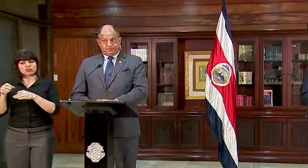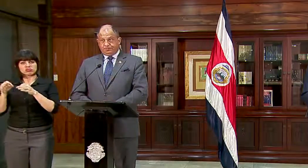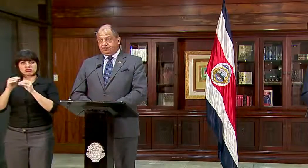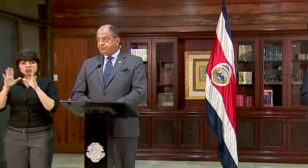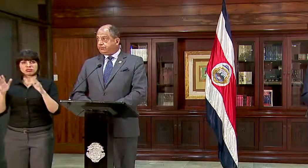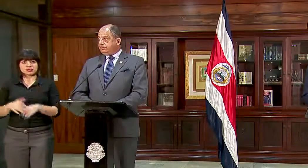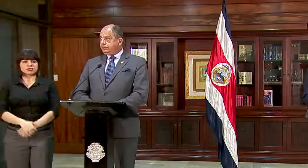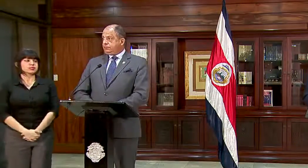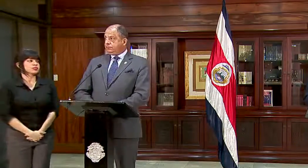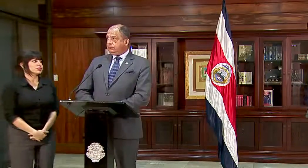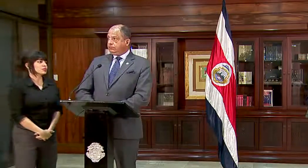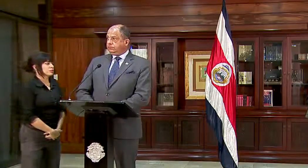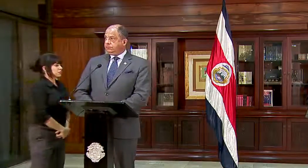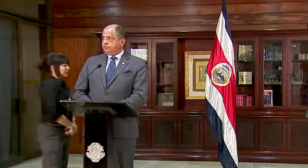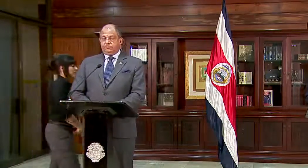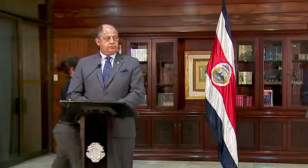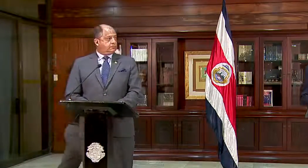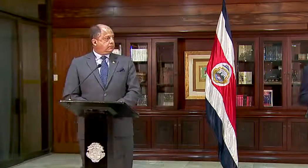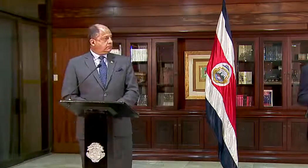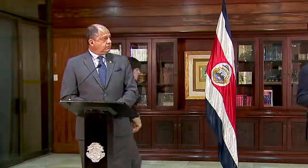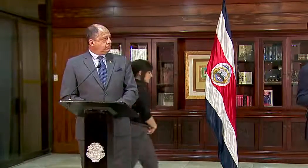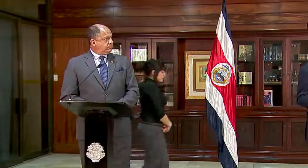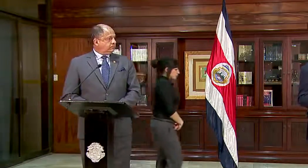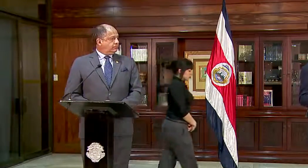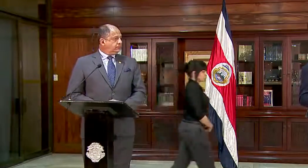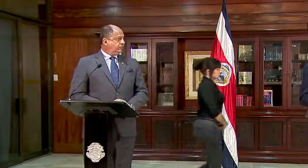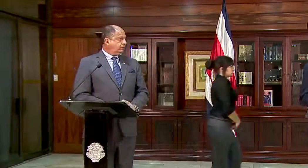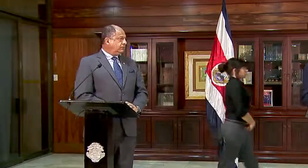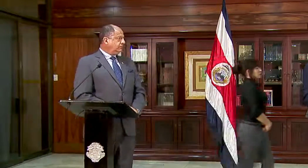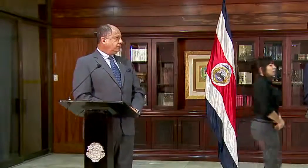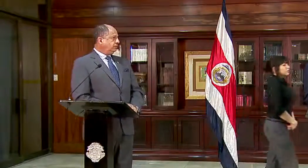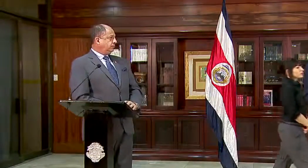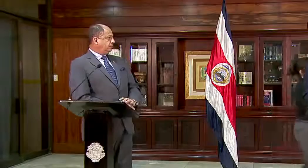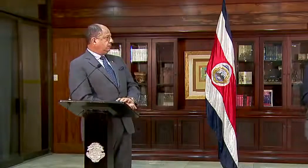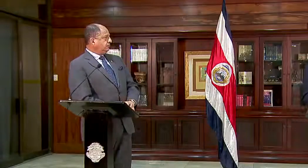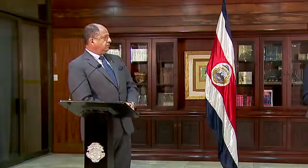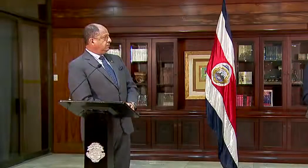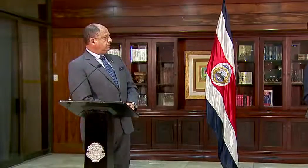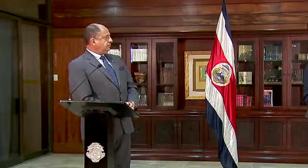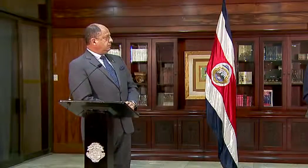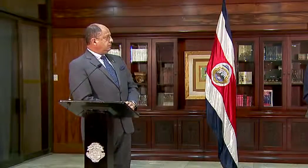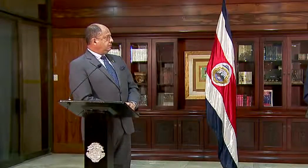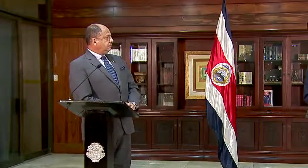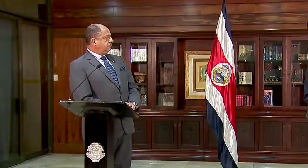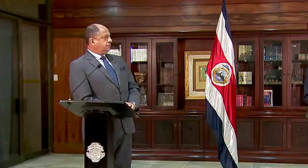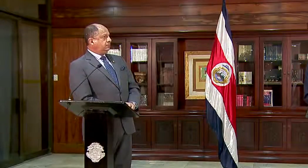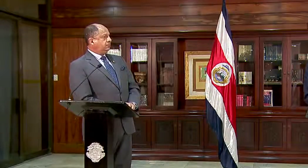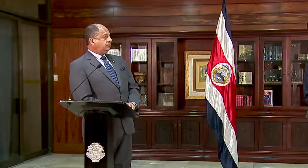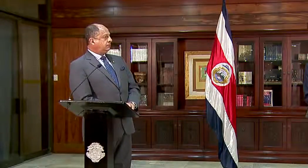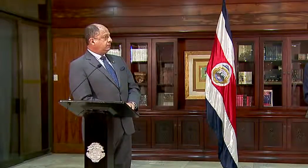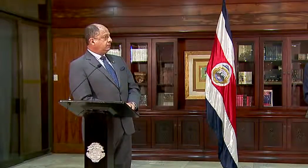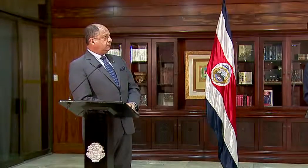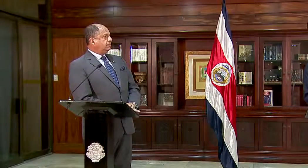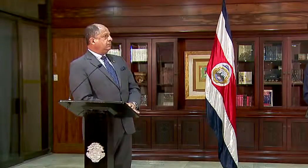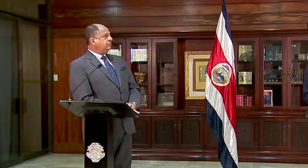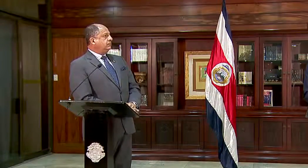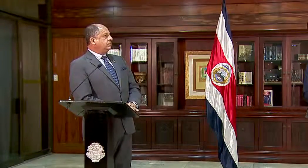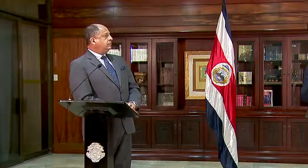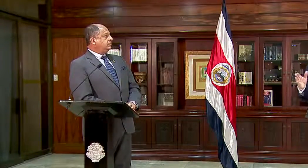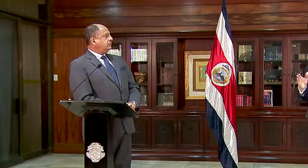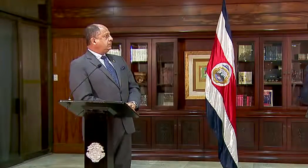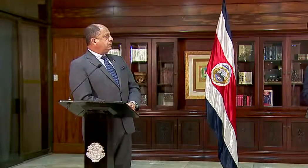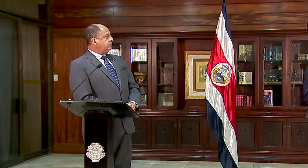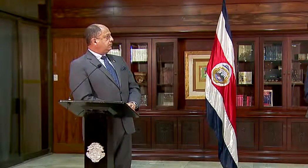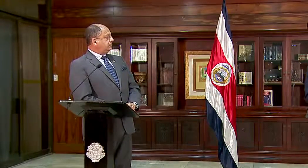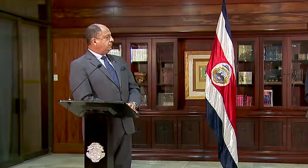respecto. A ver, sobre los créditos que el BID da a Costa Rica, nosotros